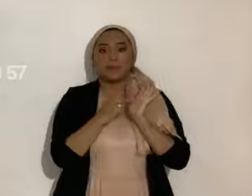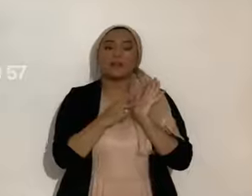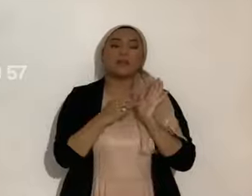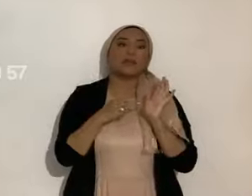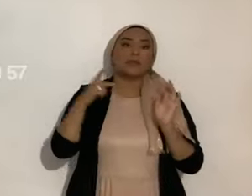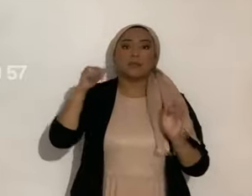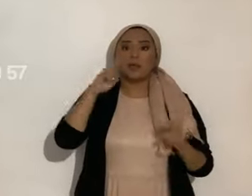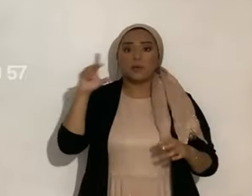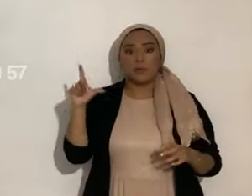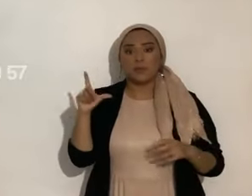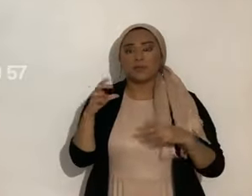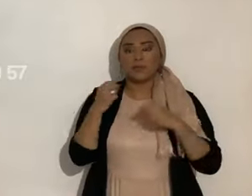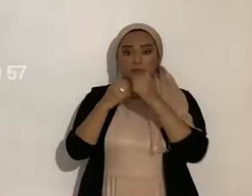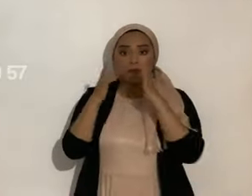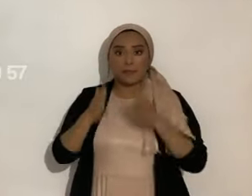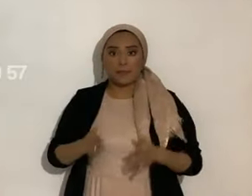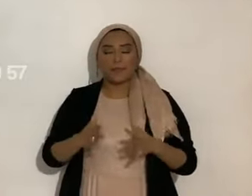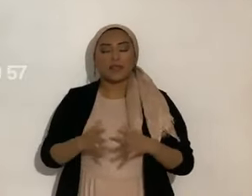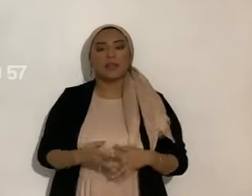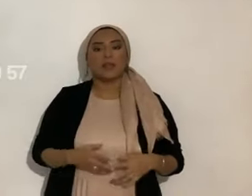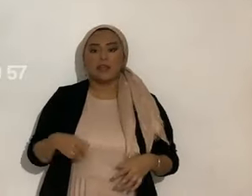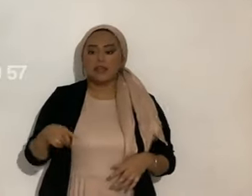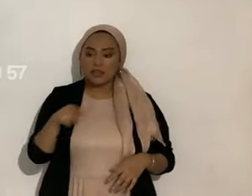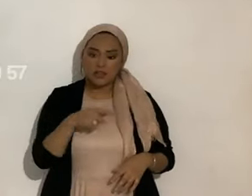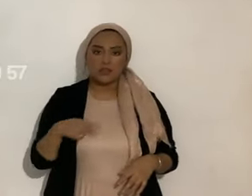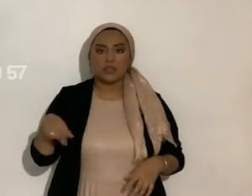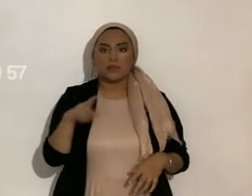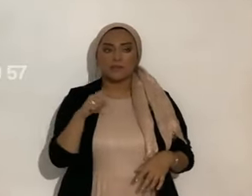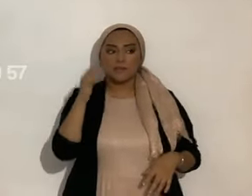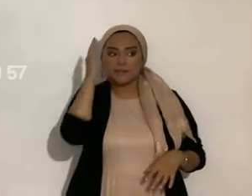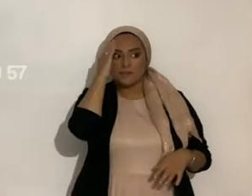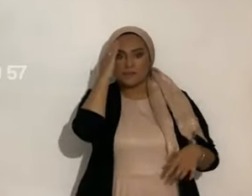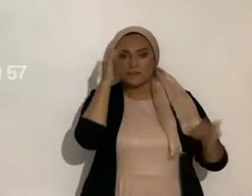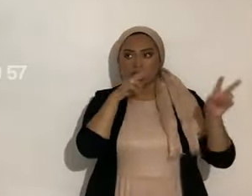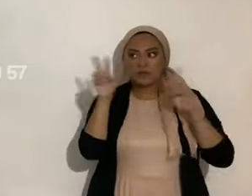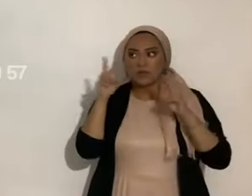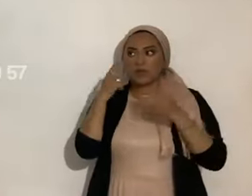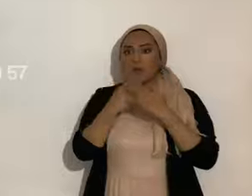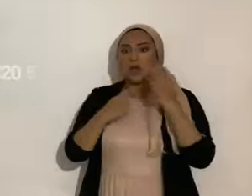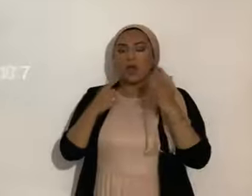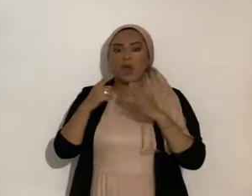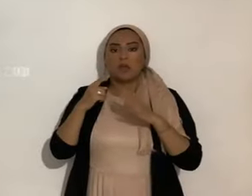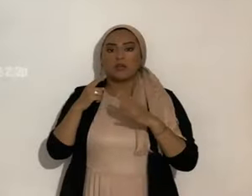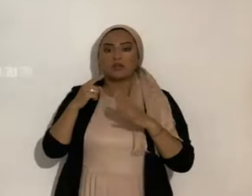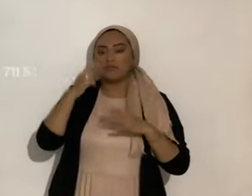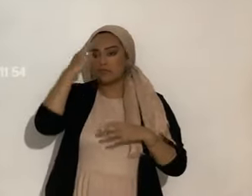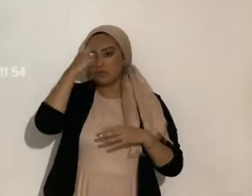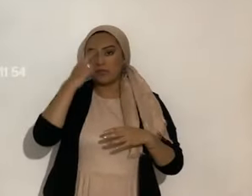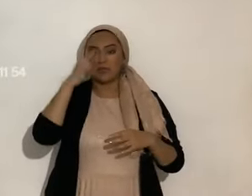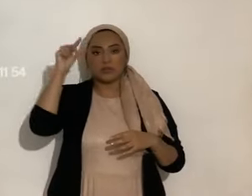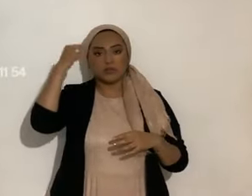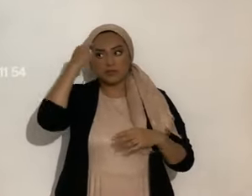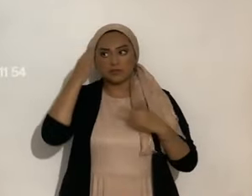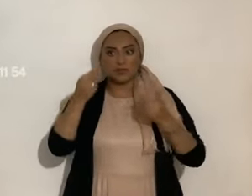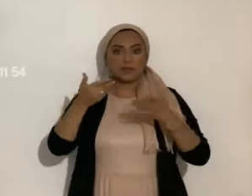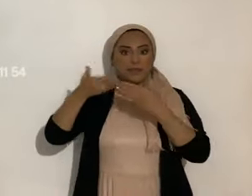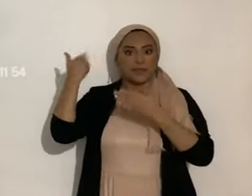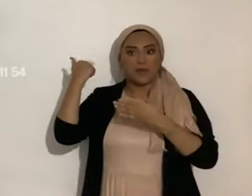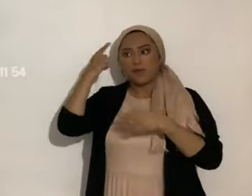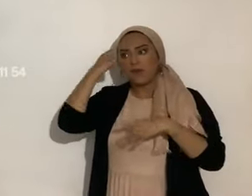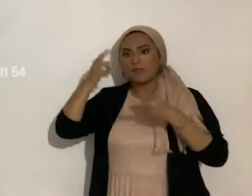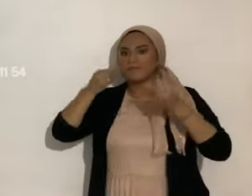etcétera, los apóstoles como tal, ellos estaban al pendiente que hacía el gobierno de Roma en aquel tiempo para